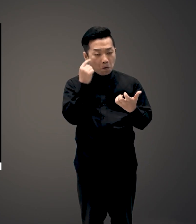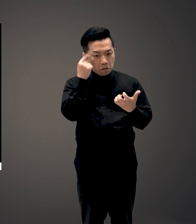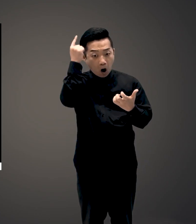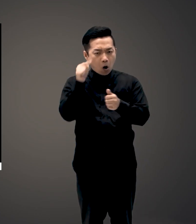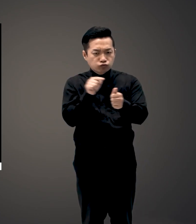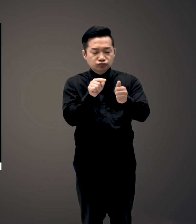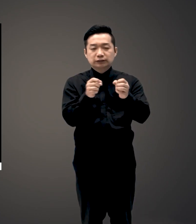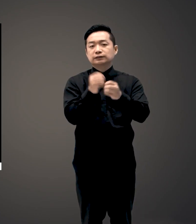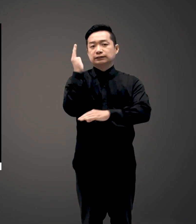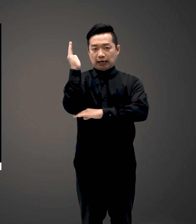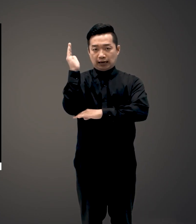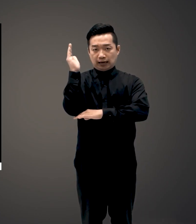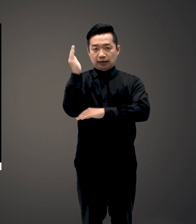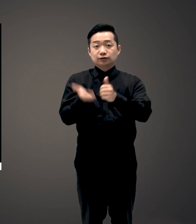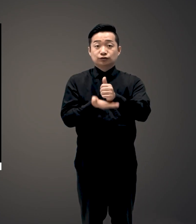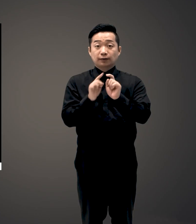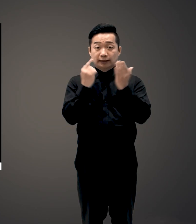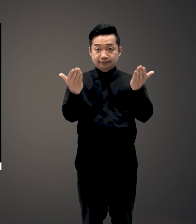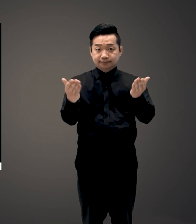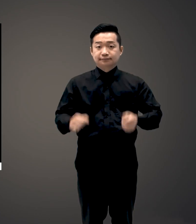중심이셨고 식장 사회자.